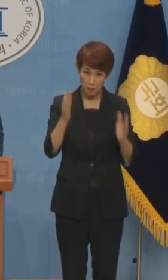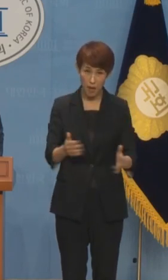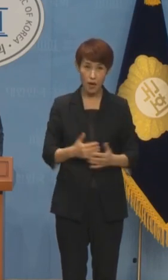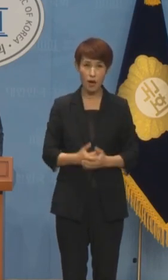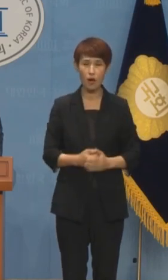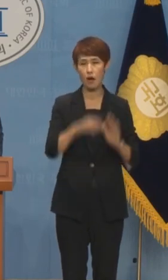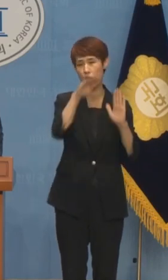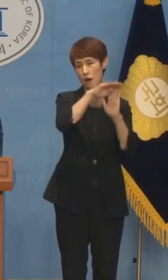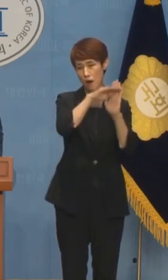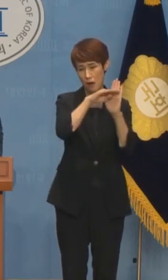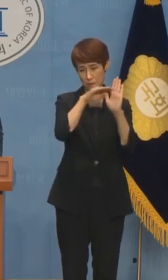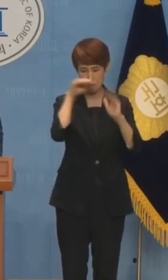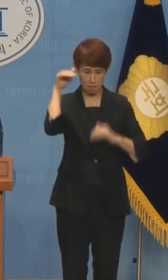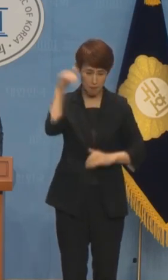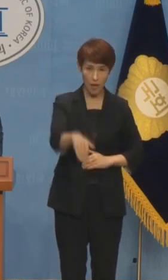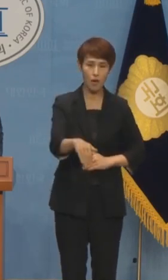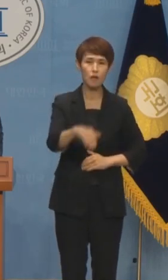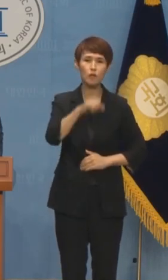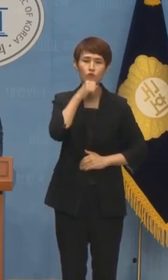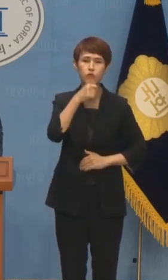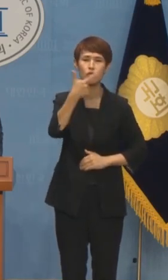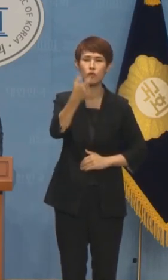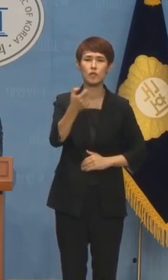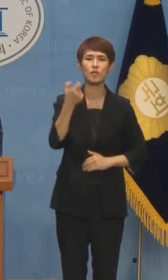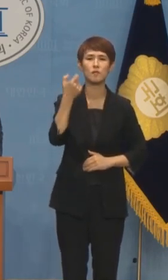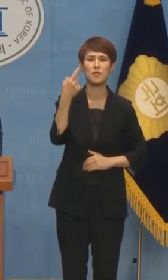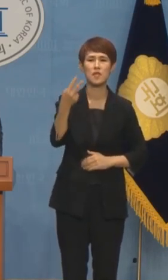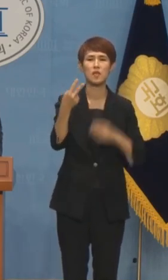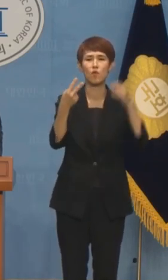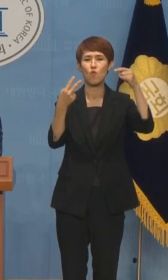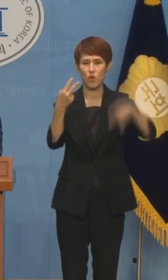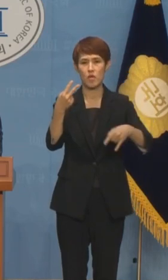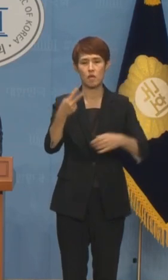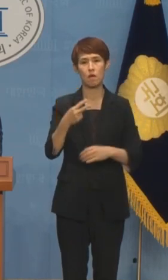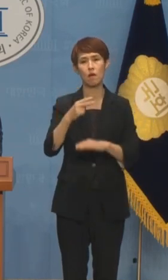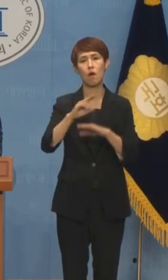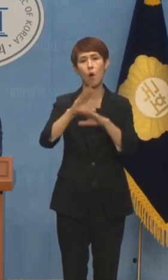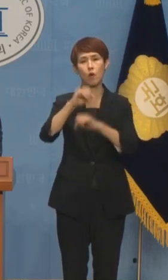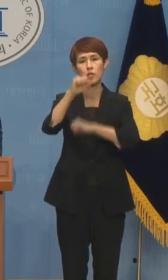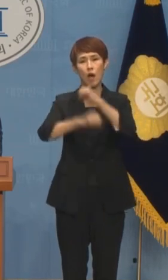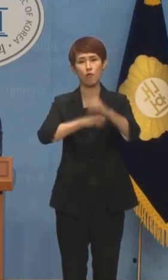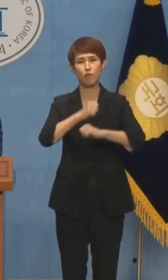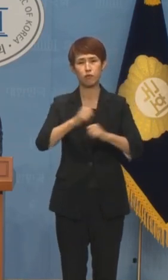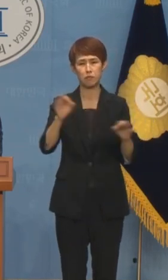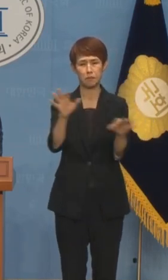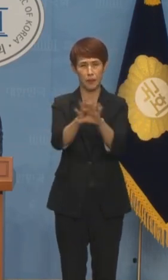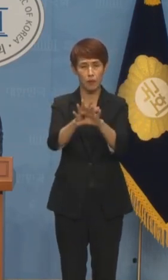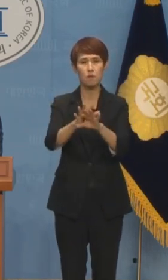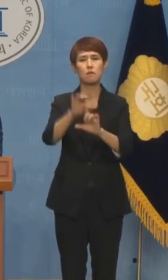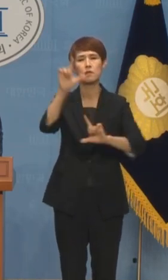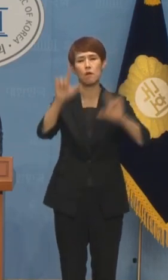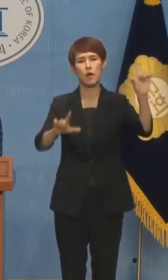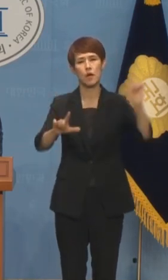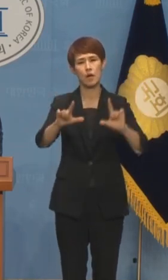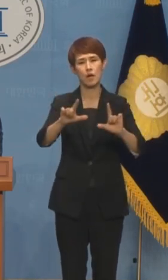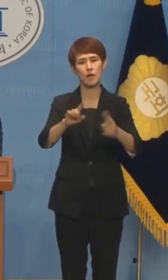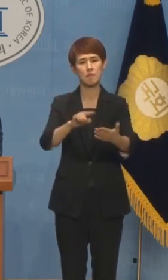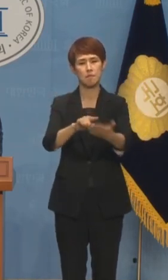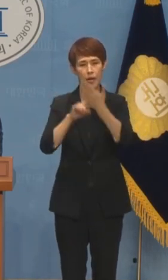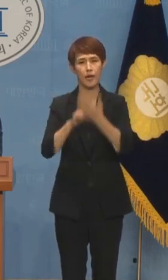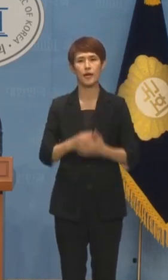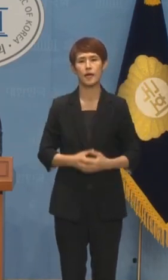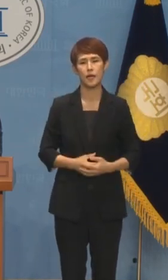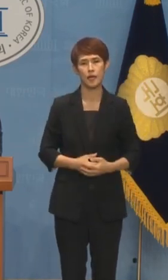15계단이나 급락한 62위를 기록하며 언론의 자유가 사라진 윤석열 정부의 현실을 그대로